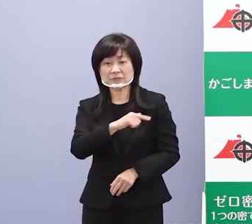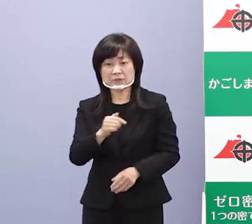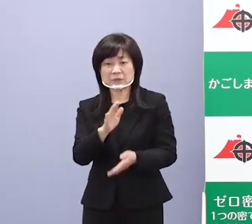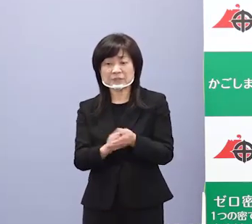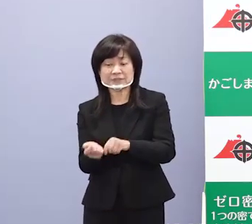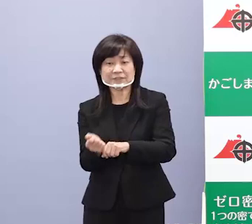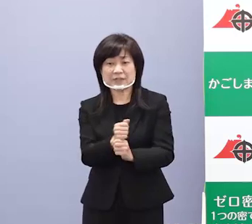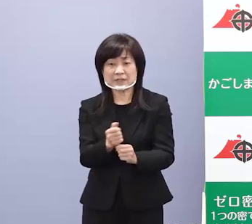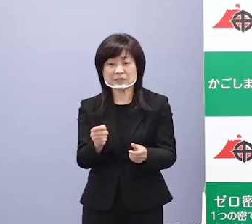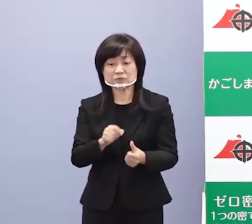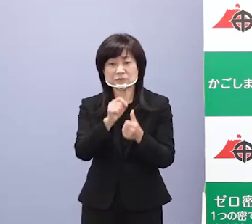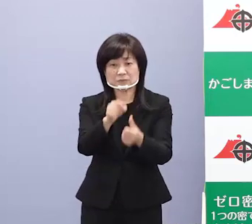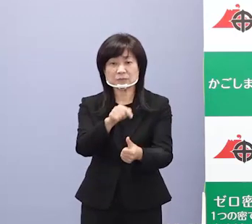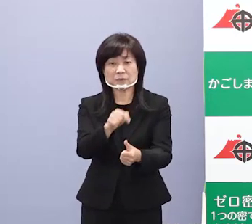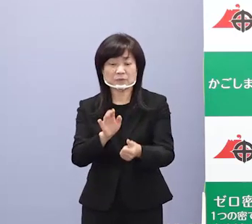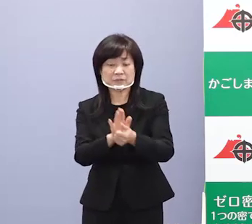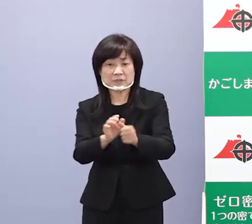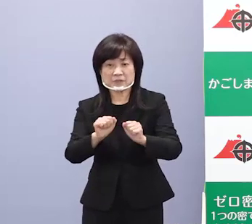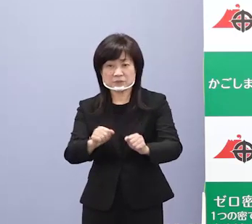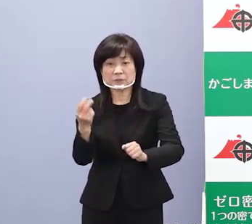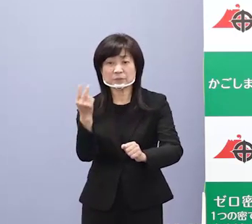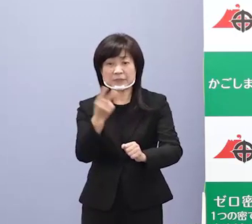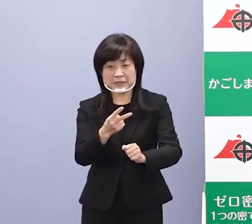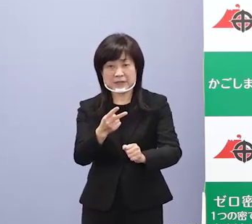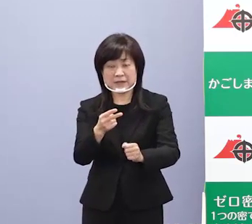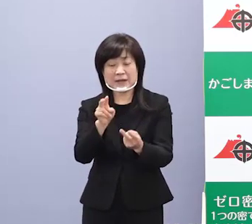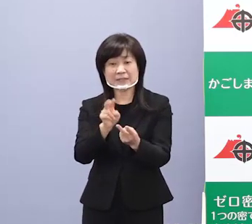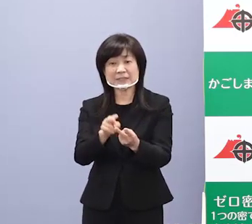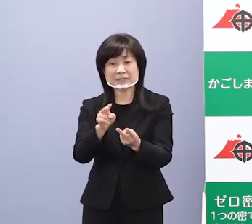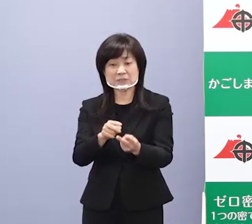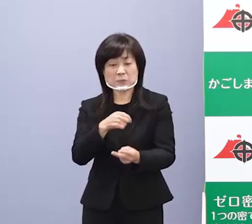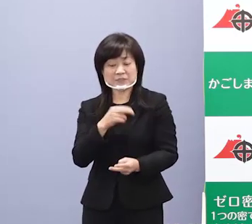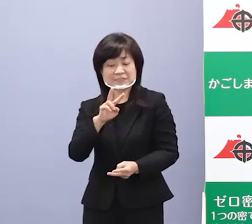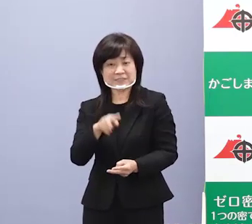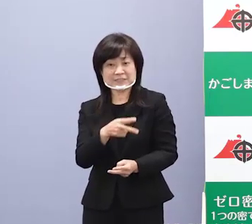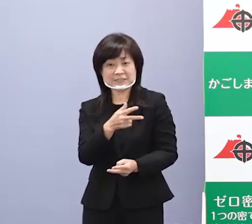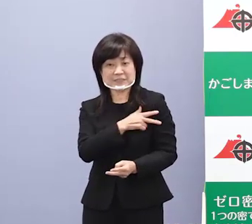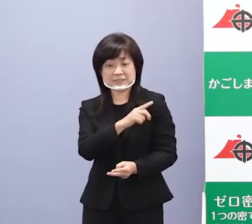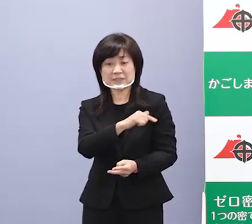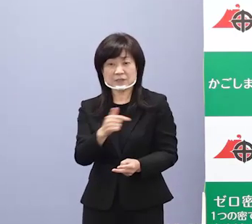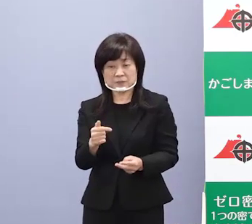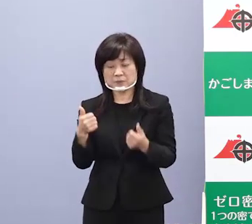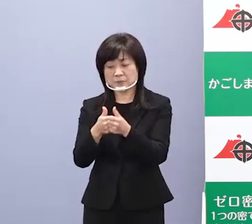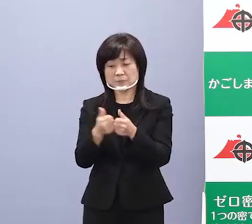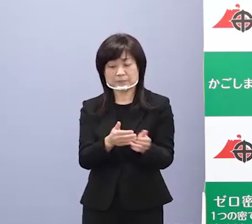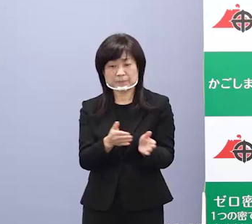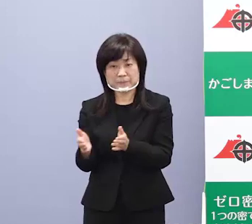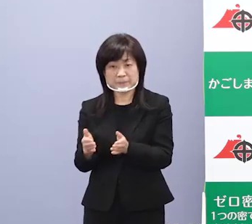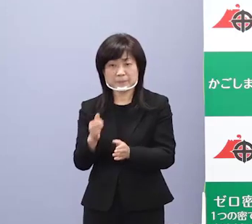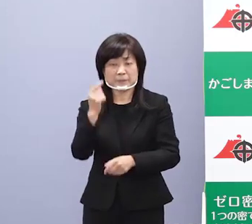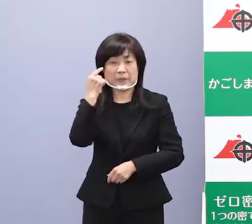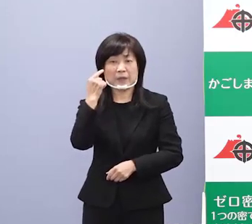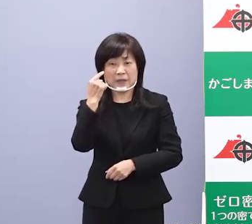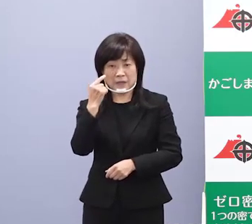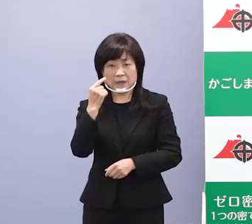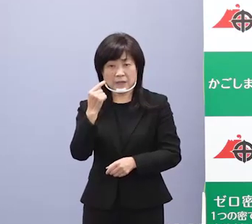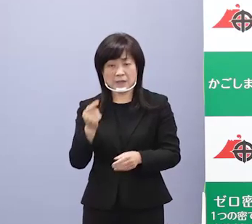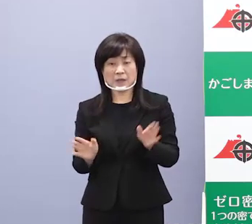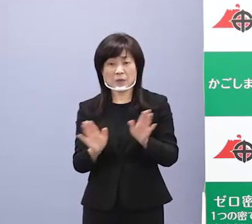するほか、新たに臨床心理士等による相談体制を整備し、保育士等